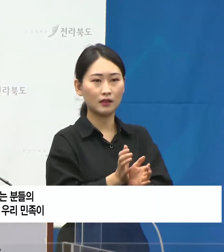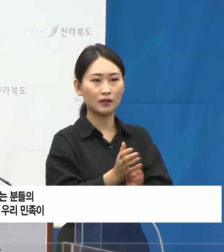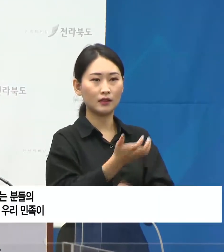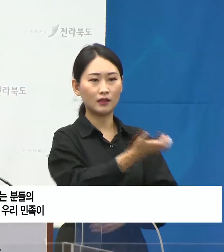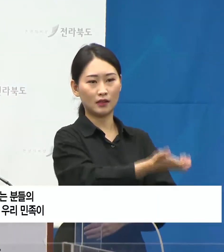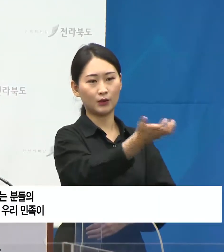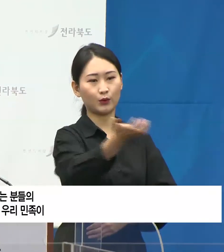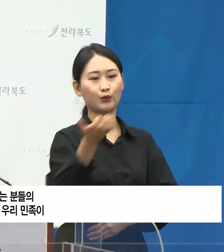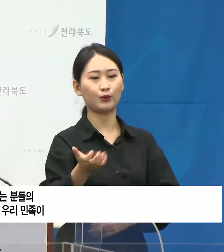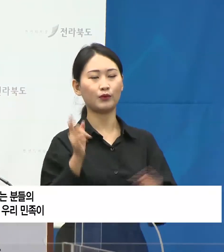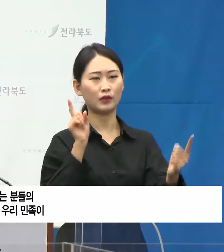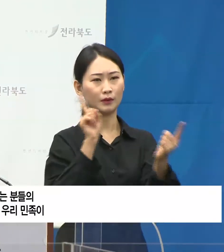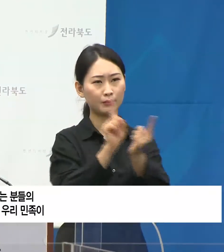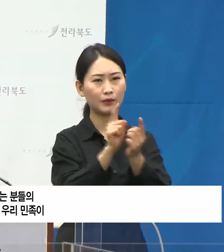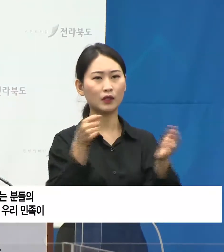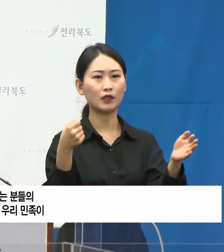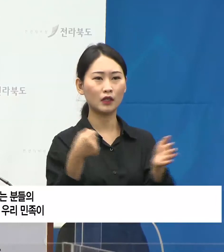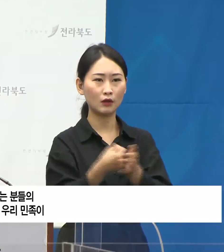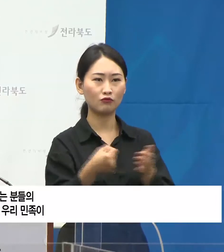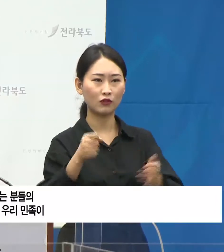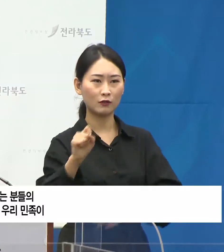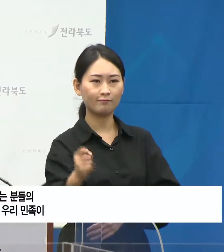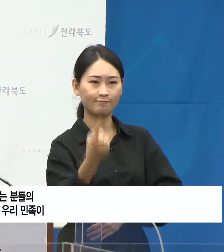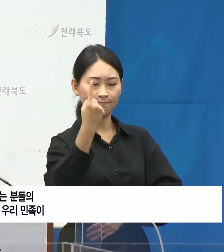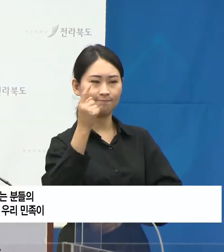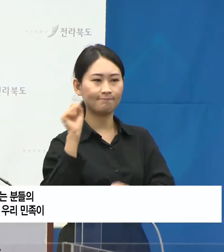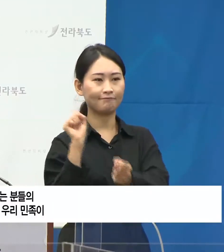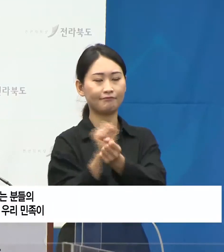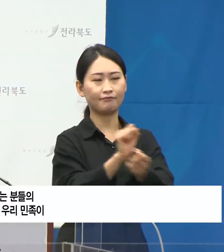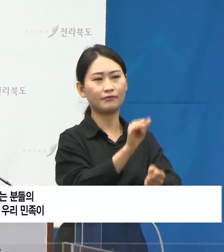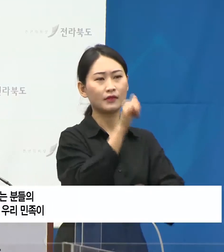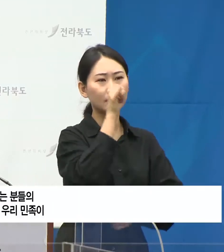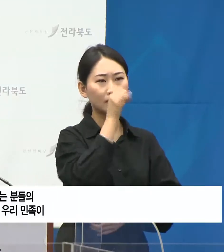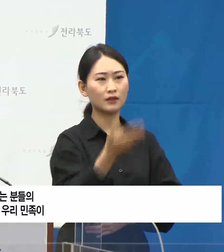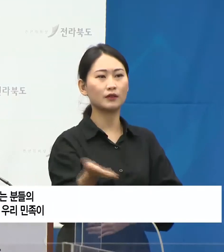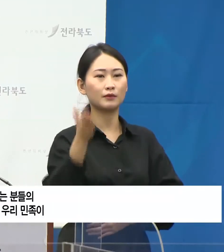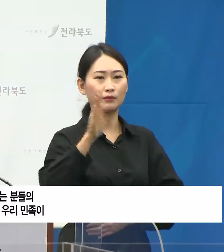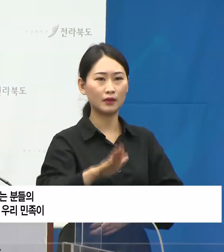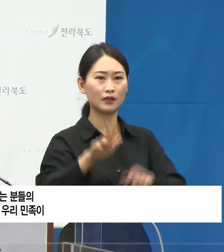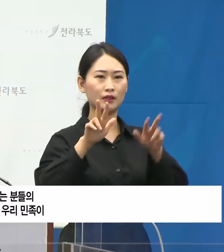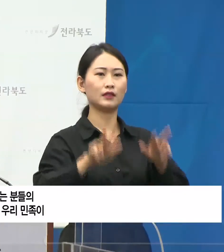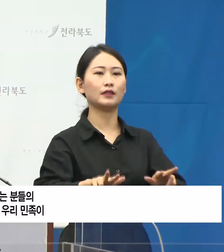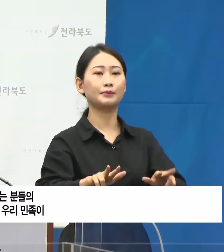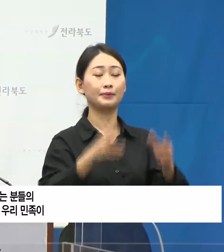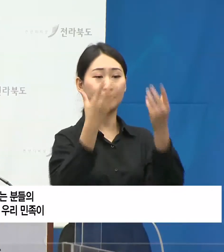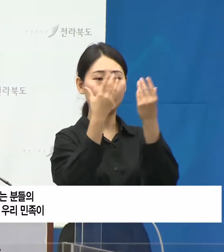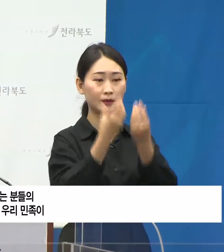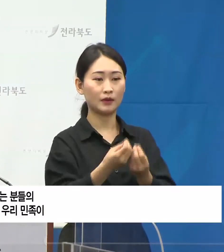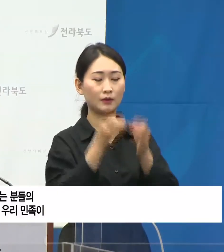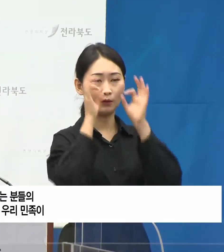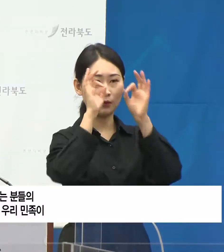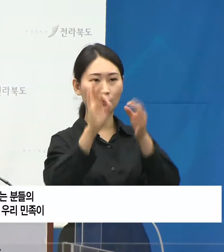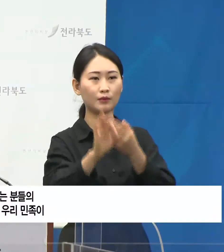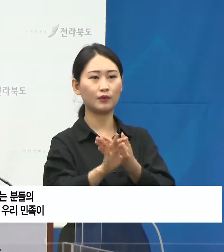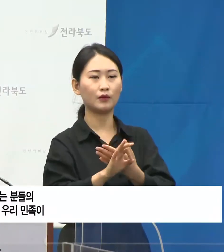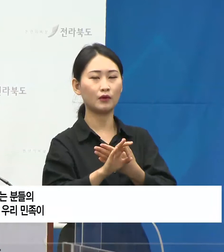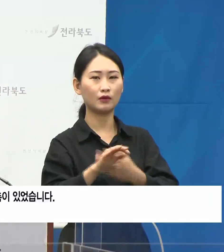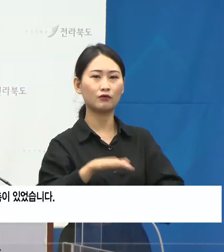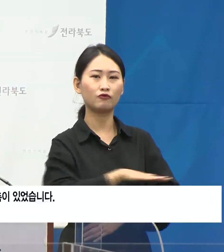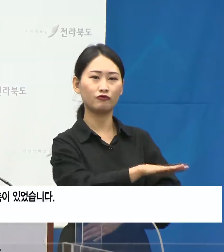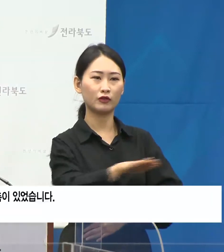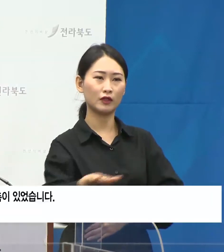이동과 접촉으로 해서 발생을 했었던 예인데요. 이번의 경우에는 우리 민족이